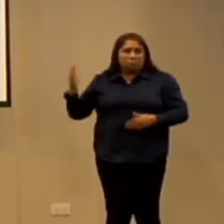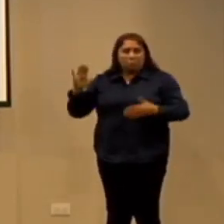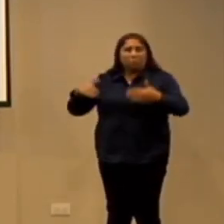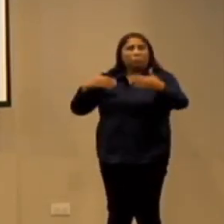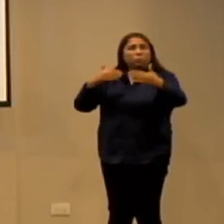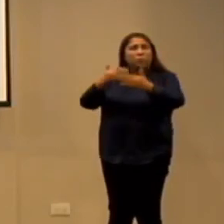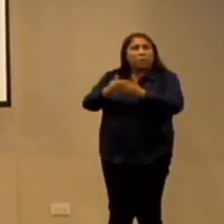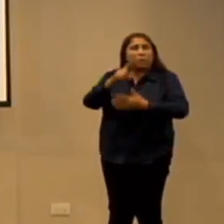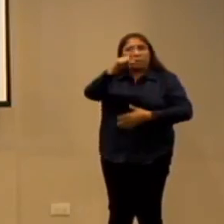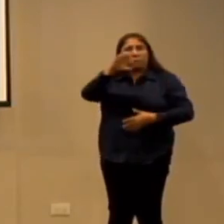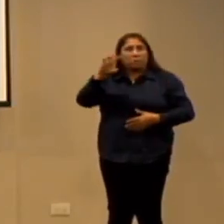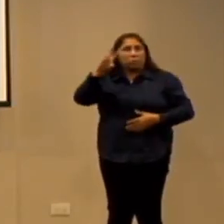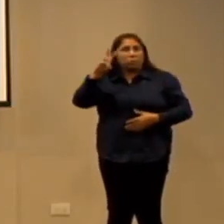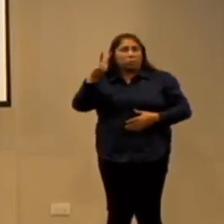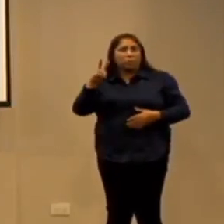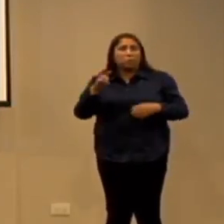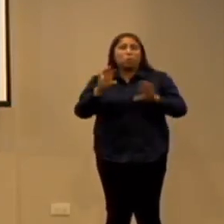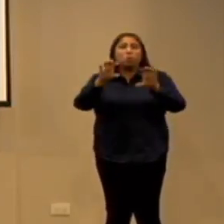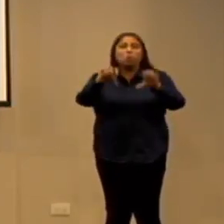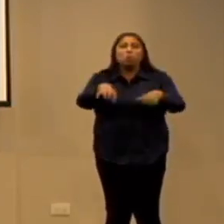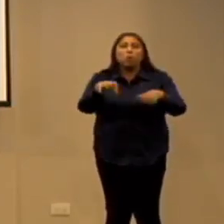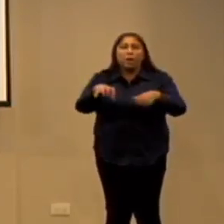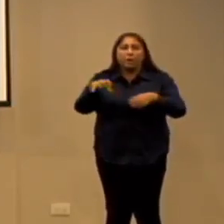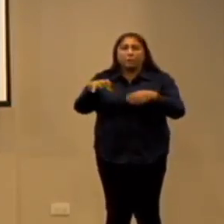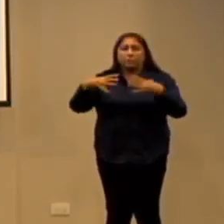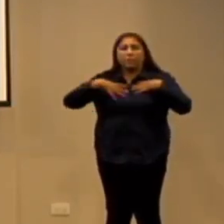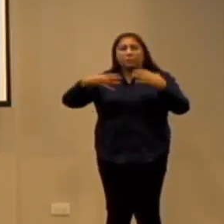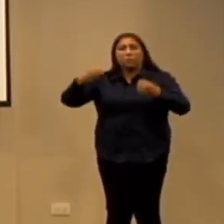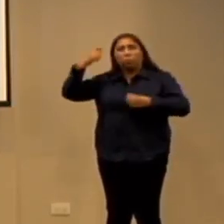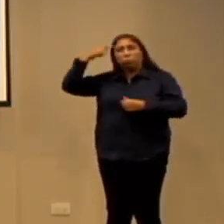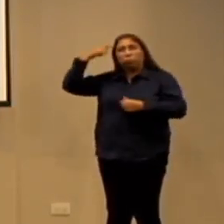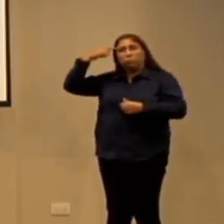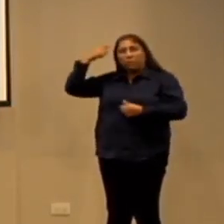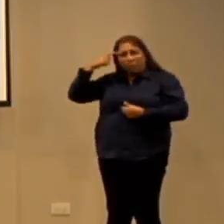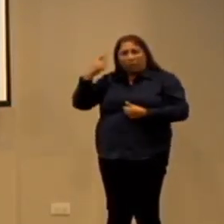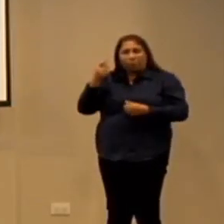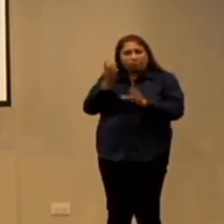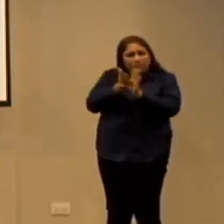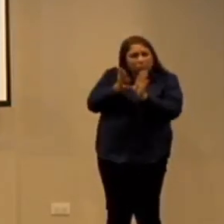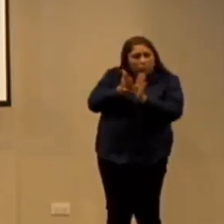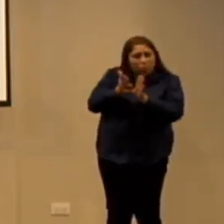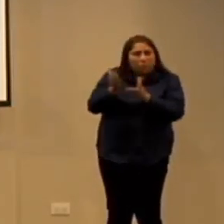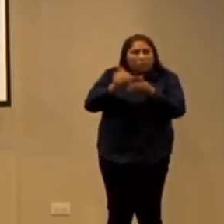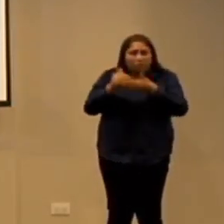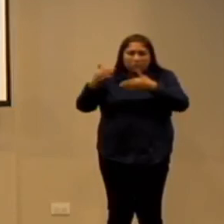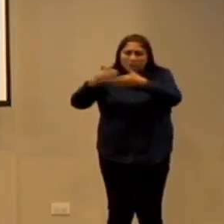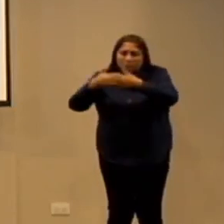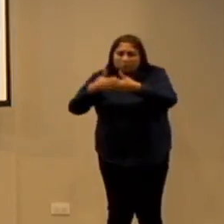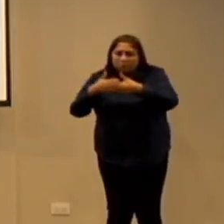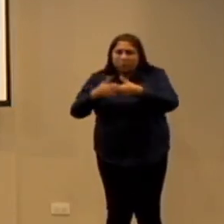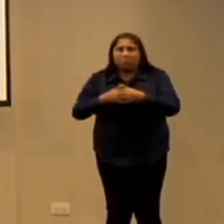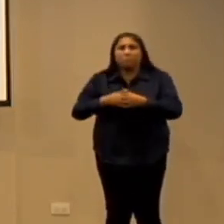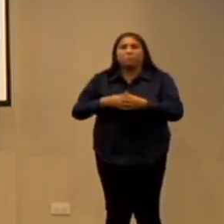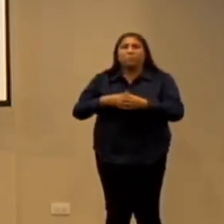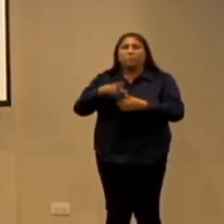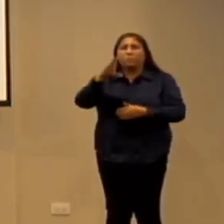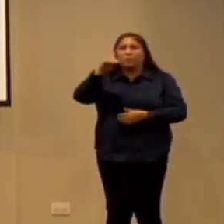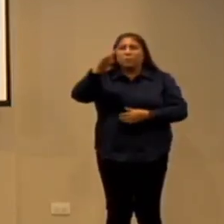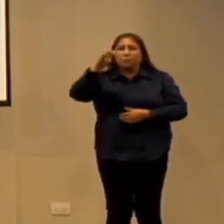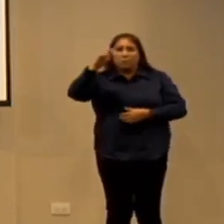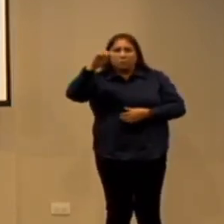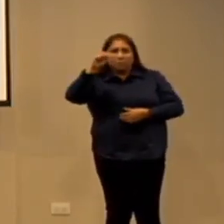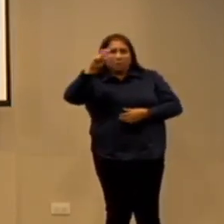a 106 centros de salud mental comunitaria, ¿no? Más cercano. Eso se llama la